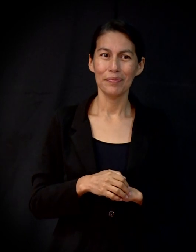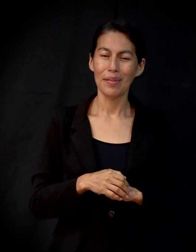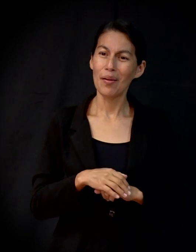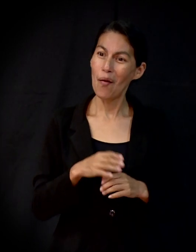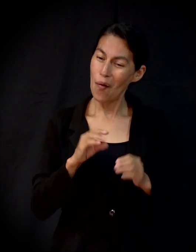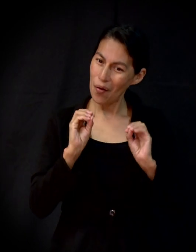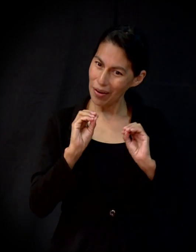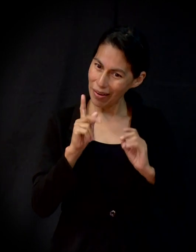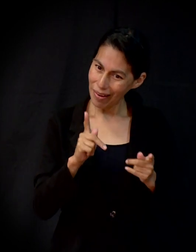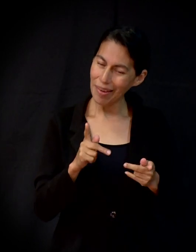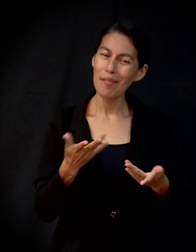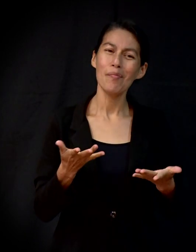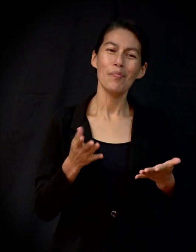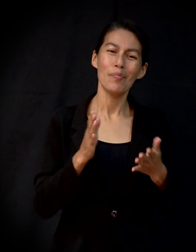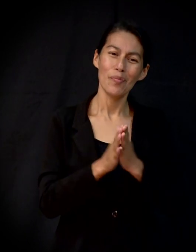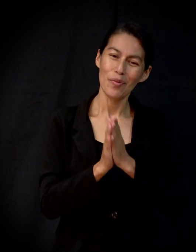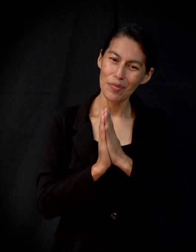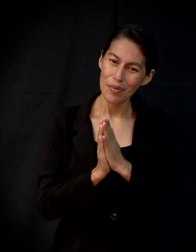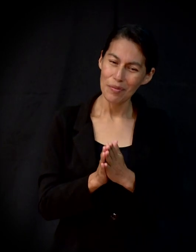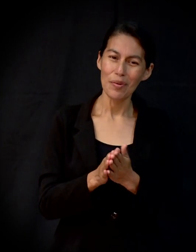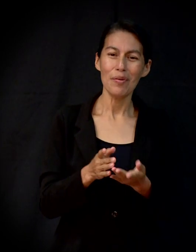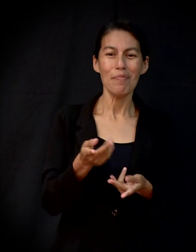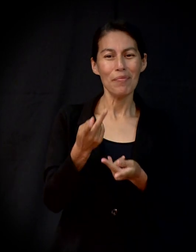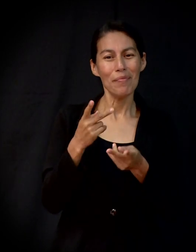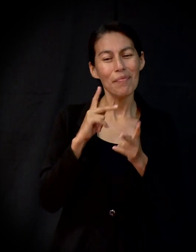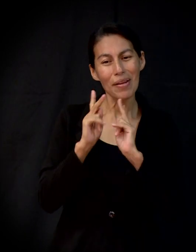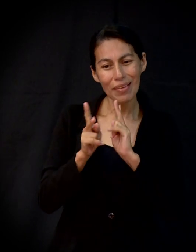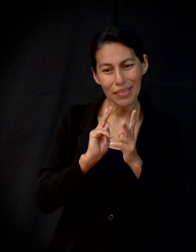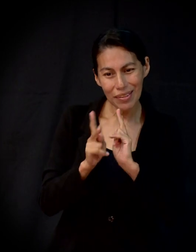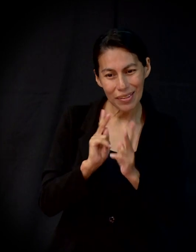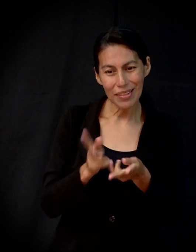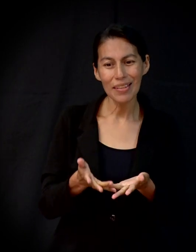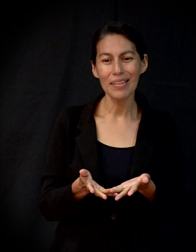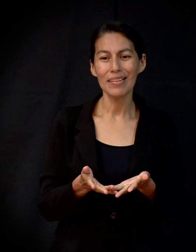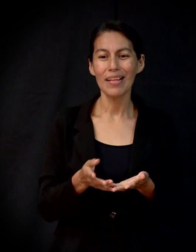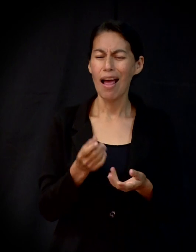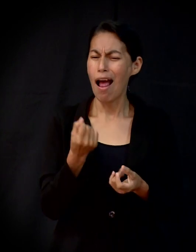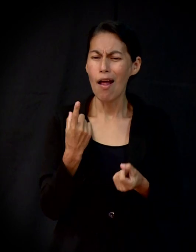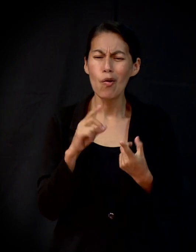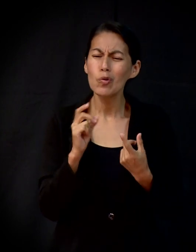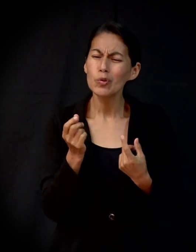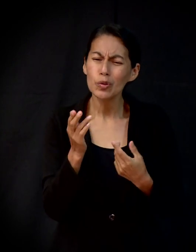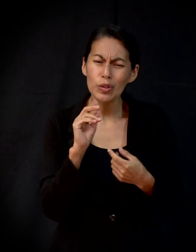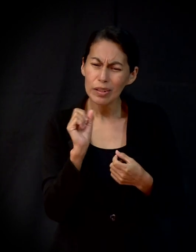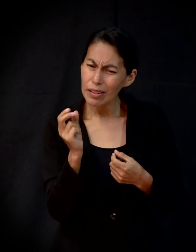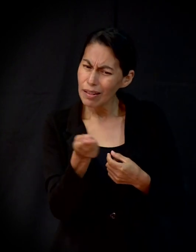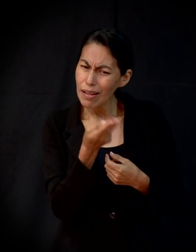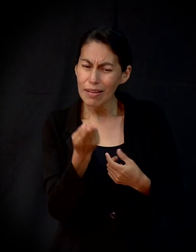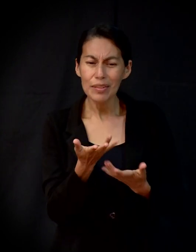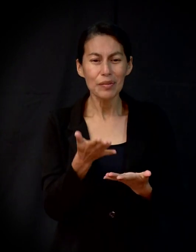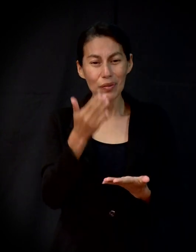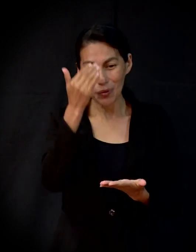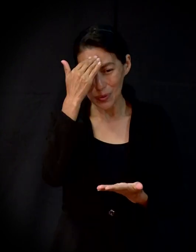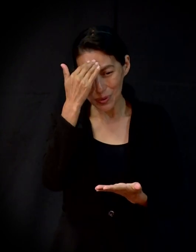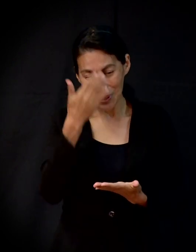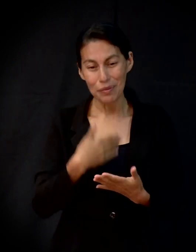Muy bien, cuéntanos algo de ustedes para que nos familiaricemos con ustedes.